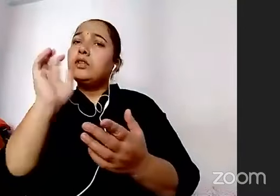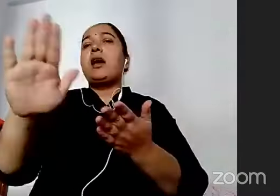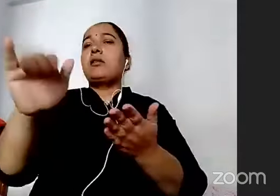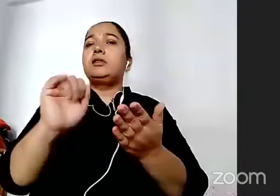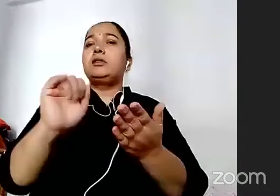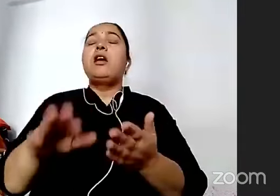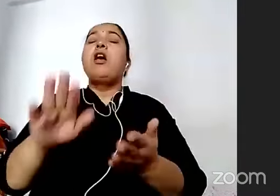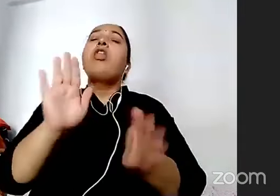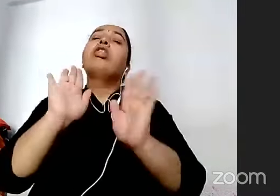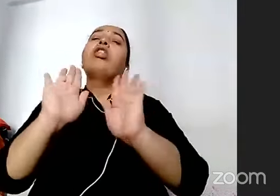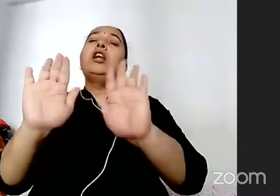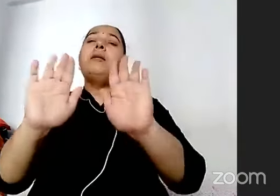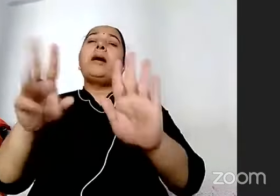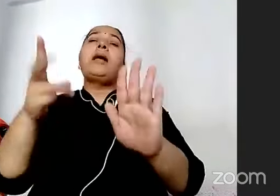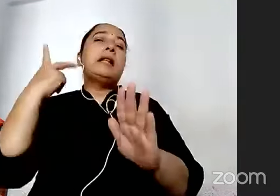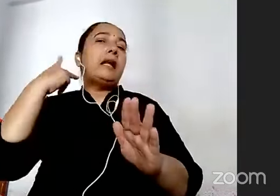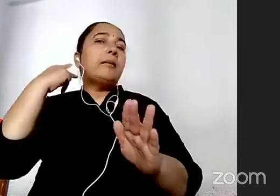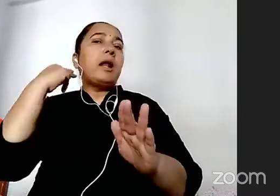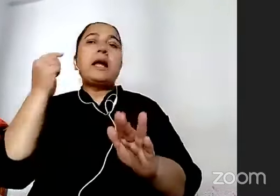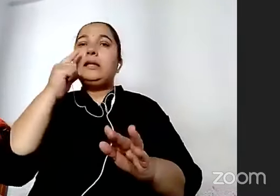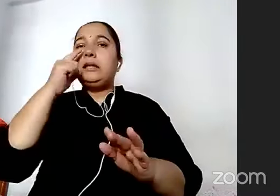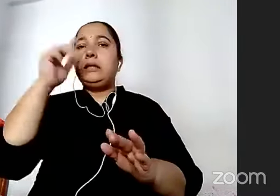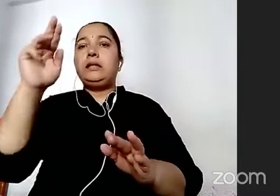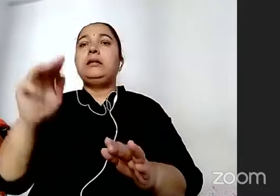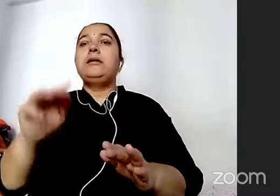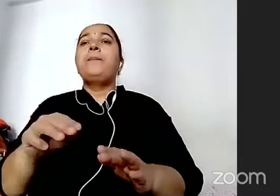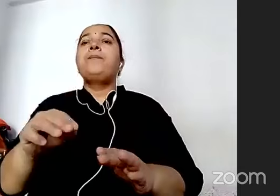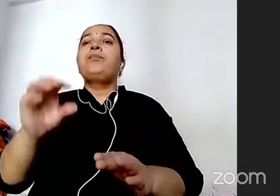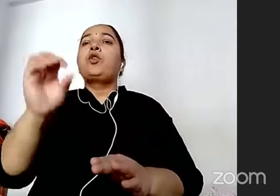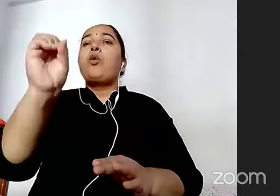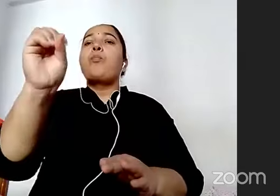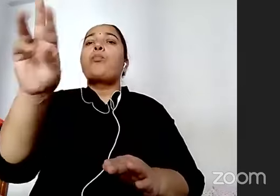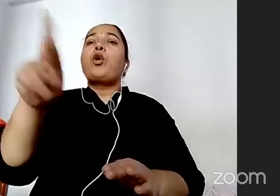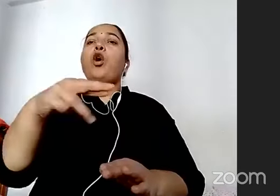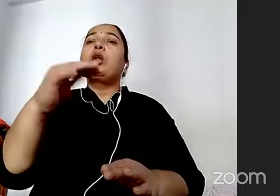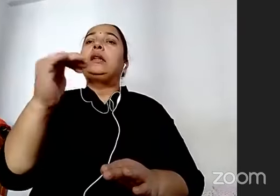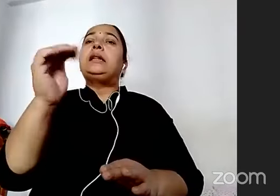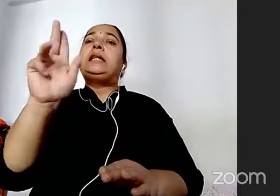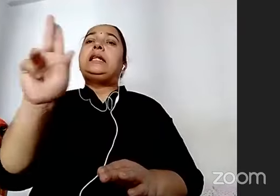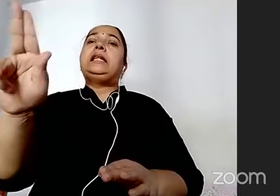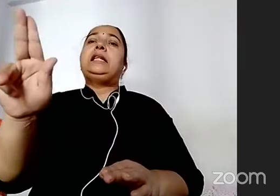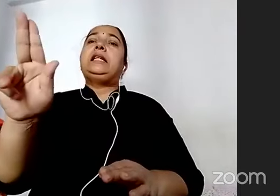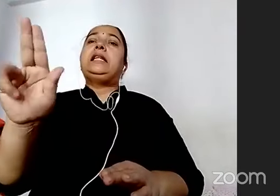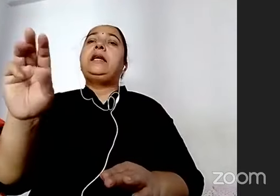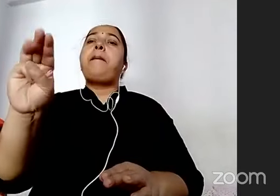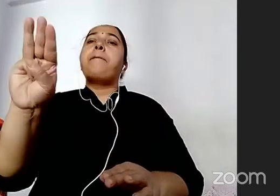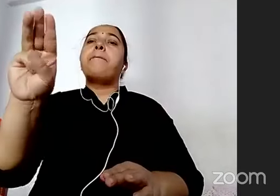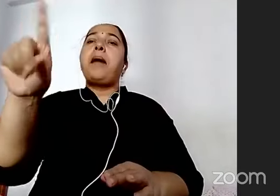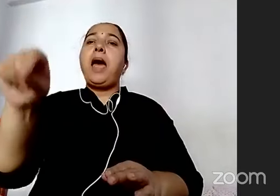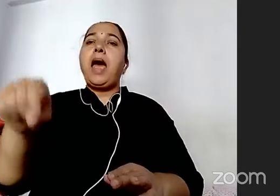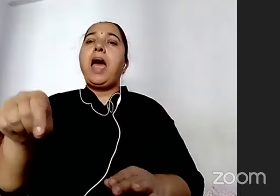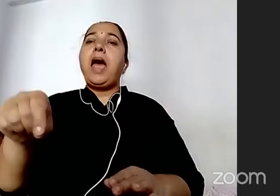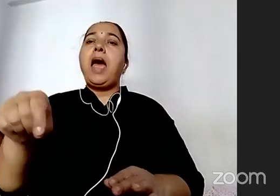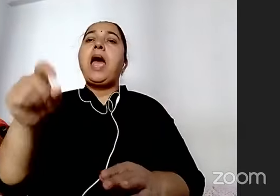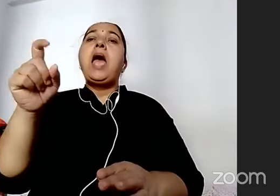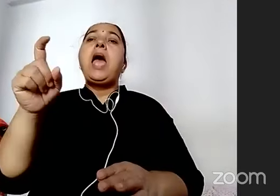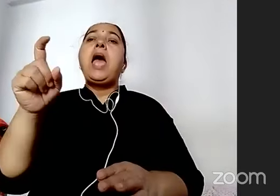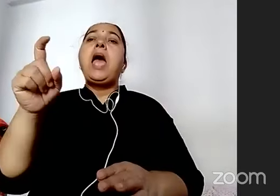हाम्रो प्रतिमा गुरुङ दिदी हुनुहुन्छ, दिदीलाई चाहिँ अलिकति अब दिदीले अहिले जुन हिसाबले काम गरिरहनु भएको छ